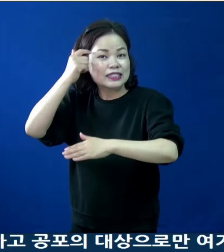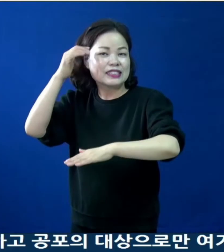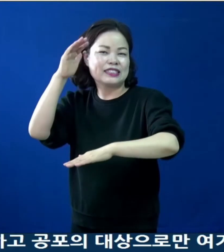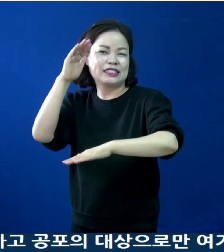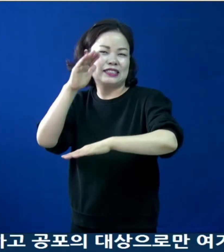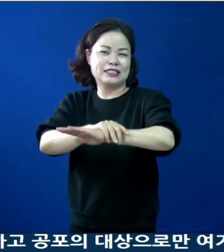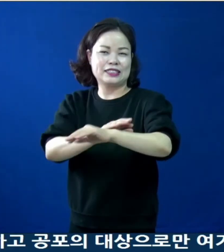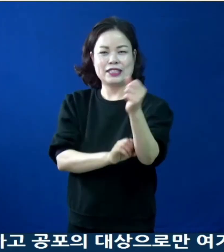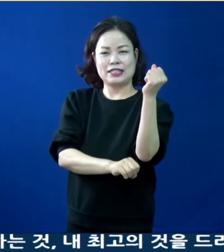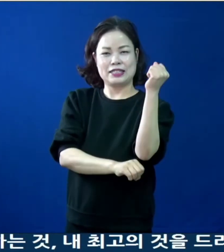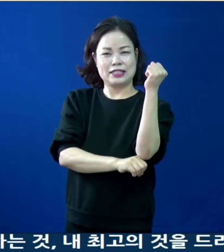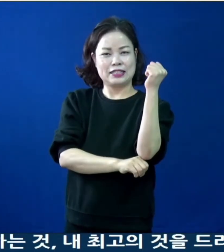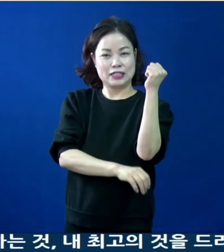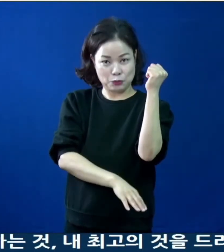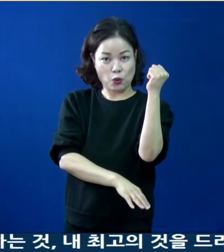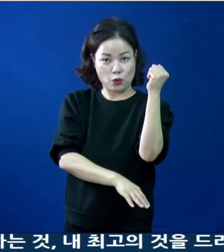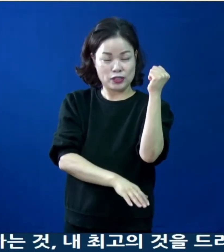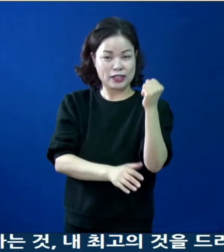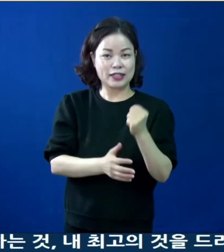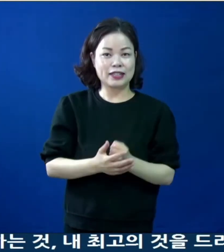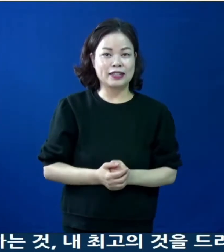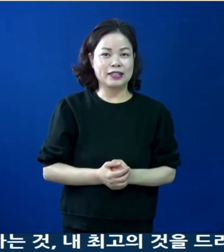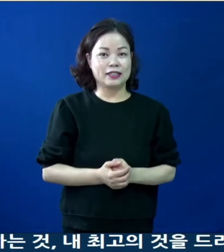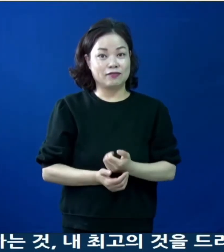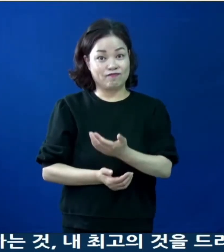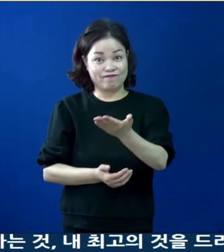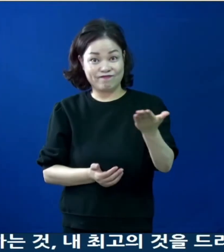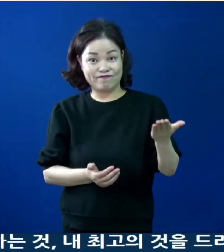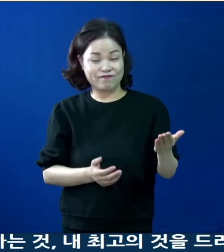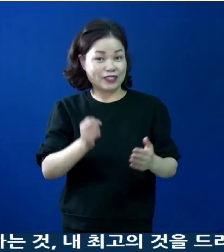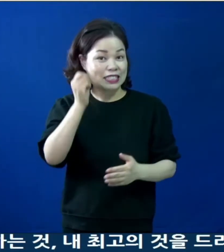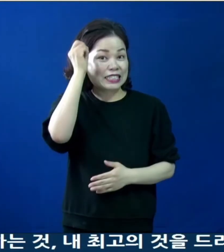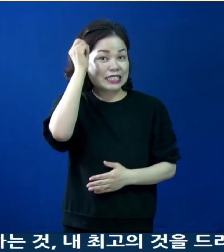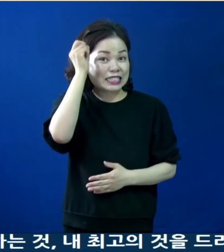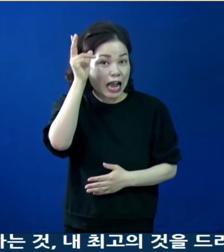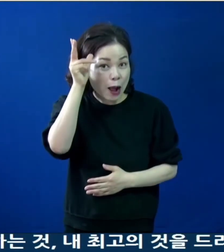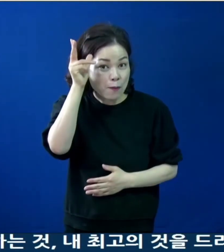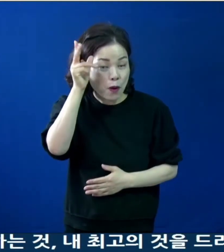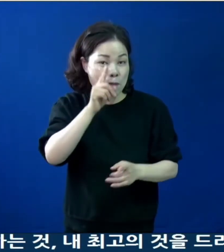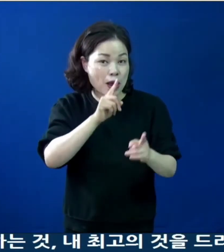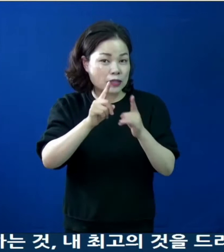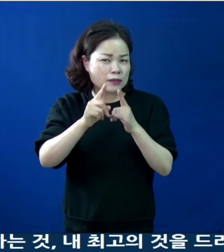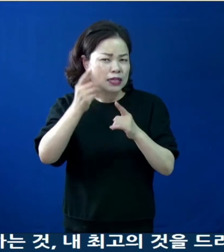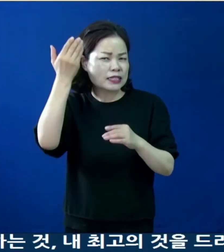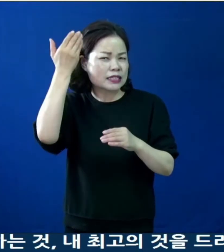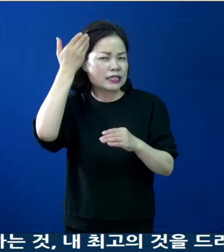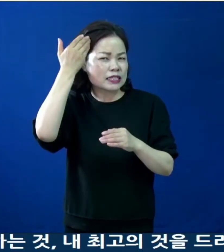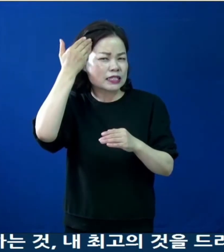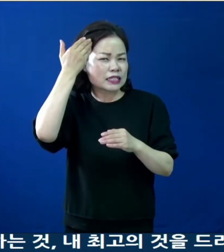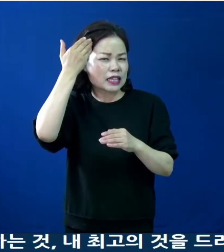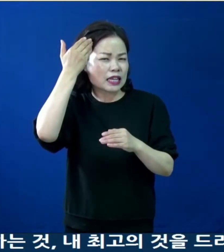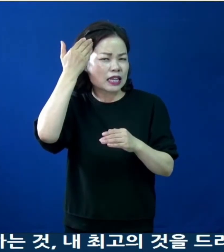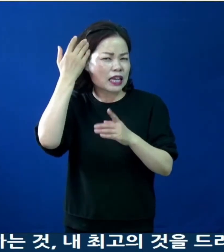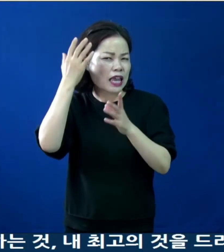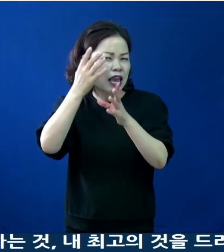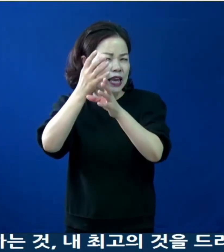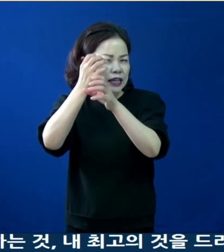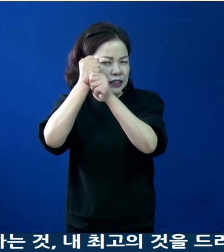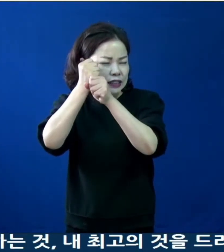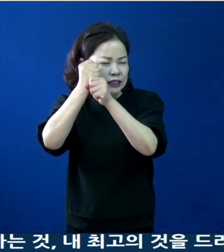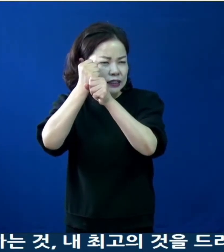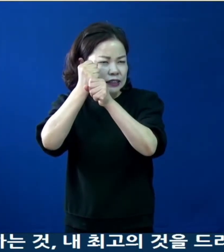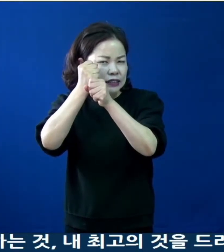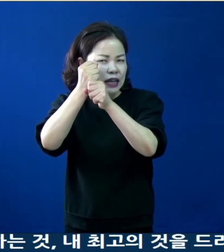지식의 근본이다. 여러분, 잠언 말씀이 가르치는 이 지식의 개념은 단순히